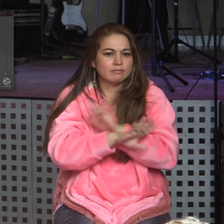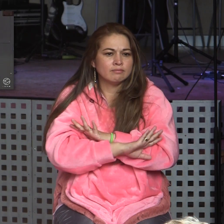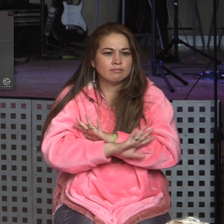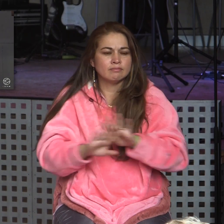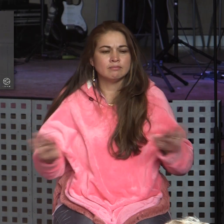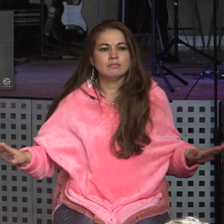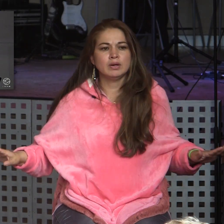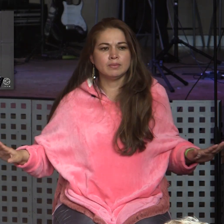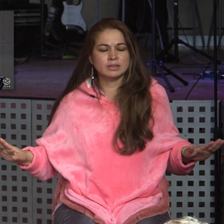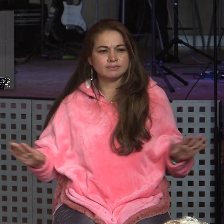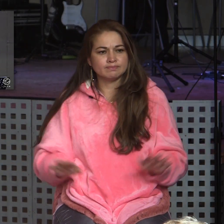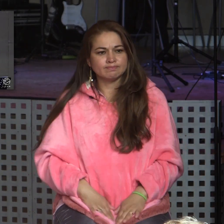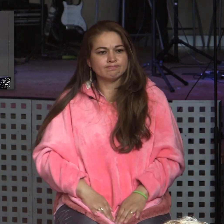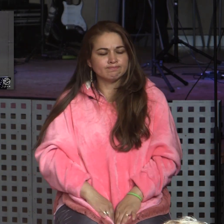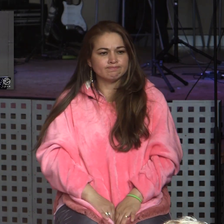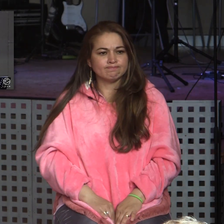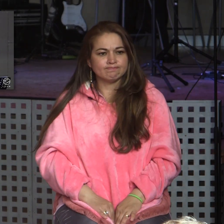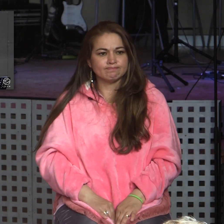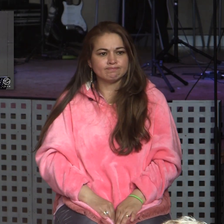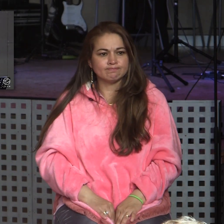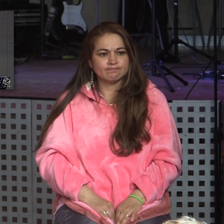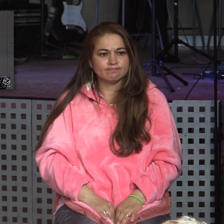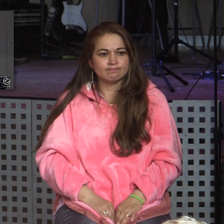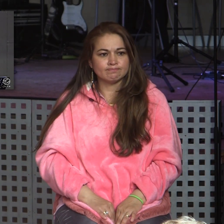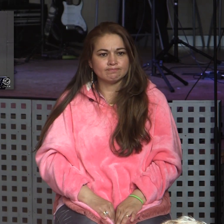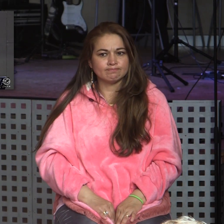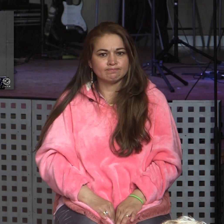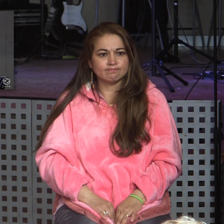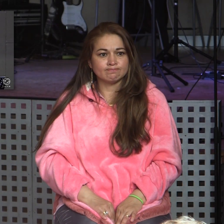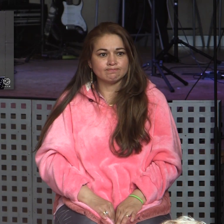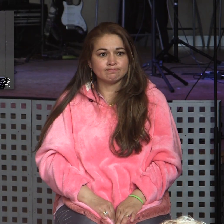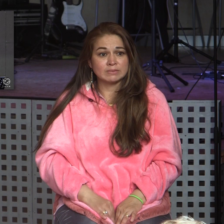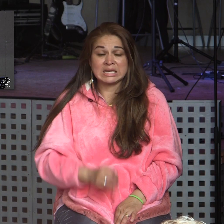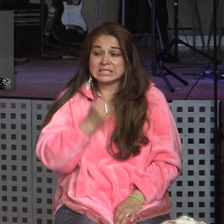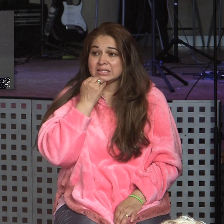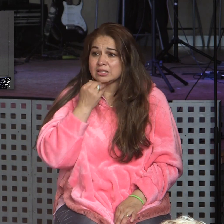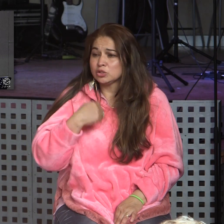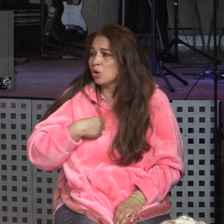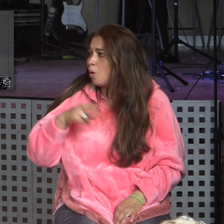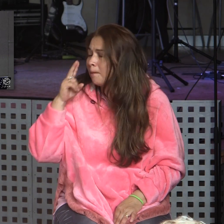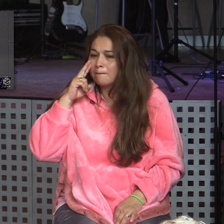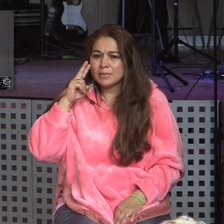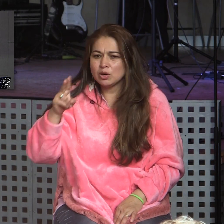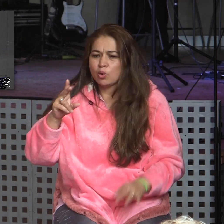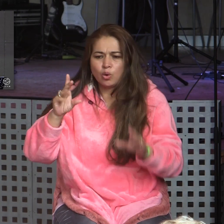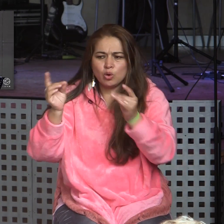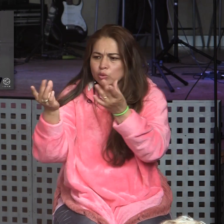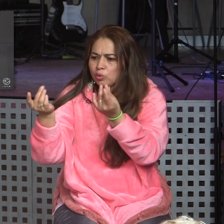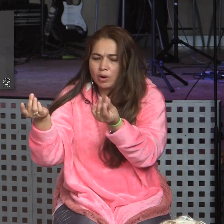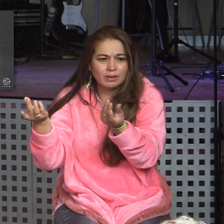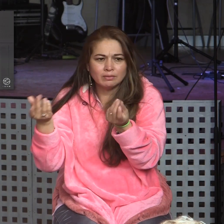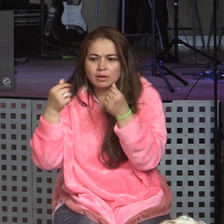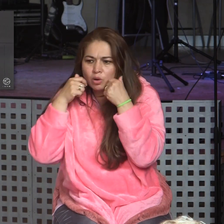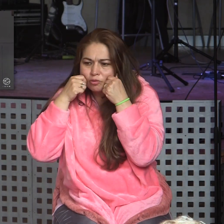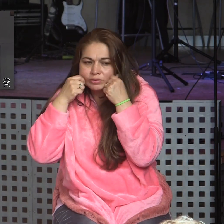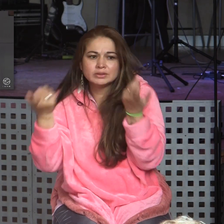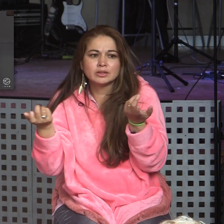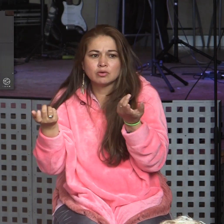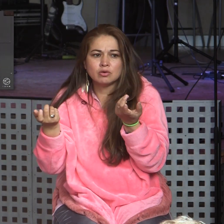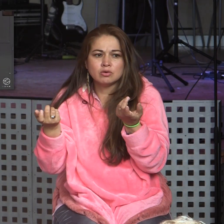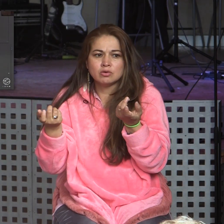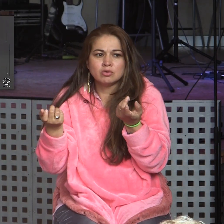principios. En Moisés es otra historia. En Moisés, como él podía ver